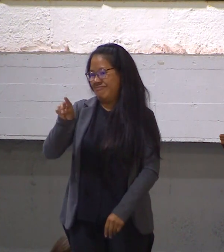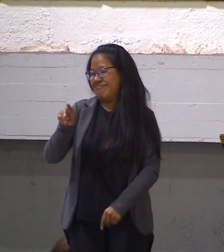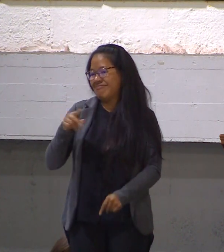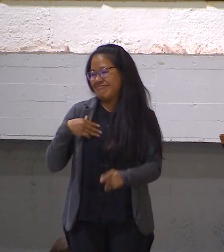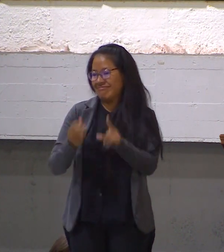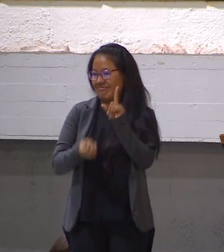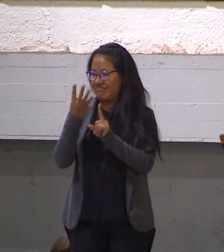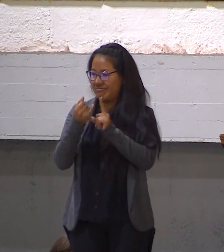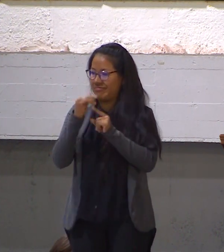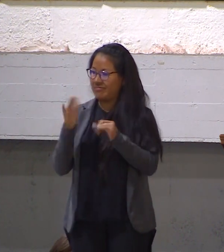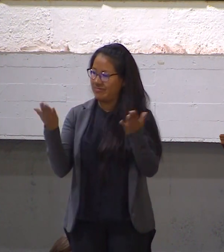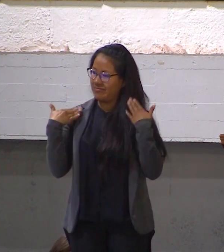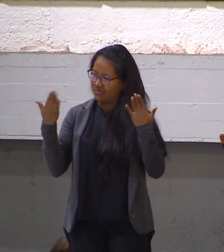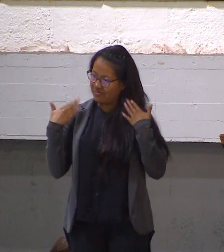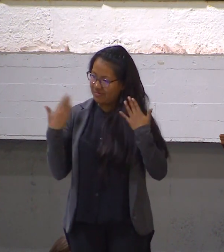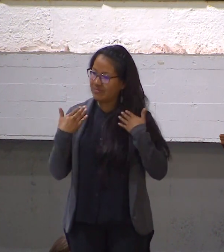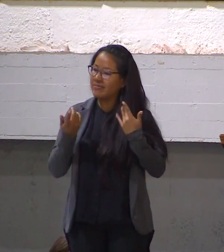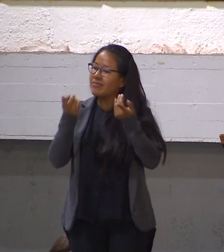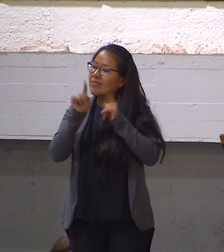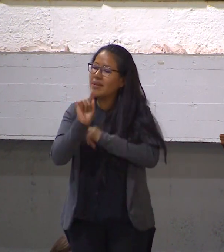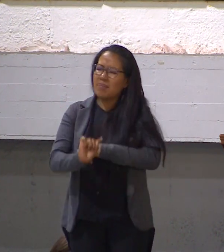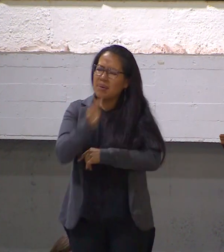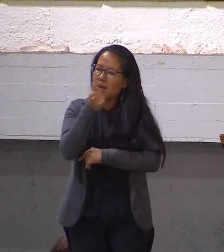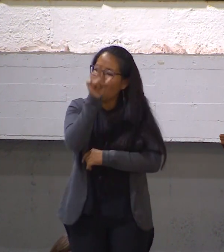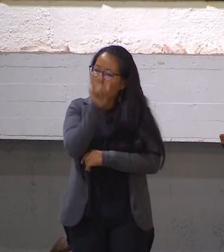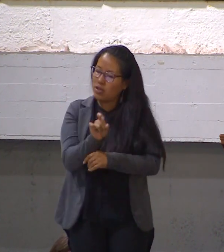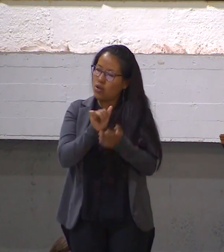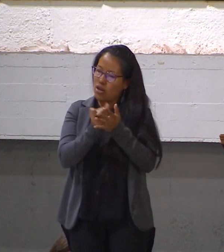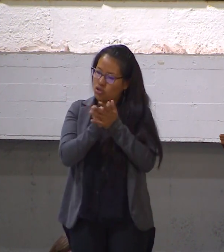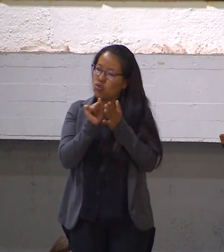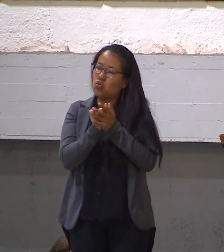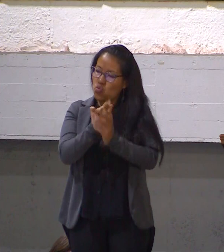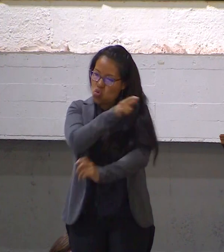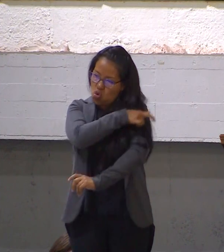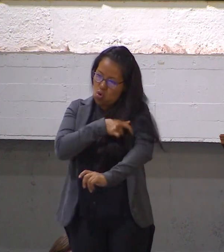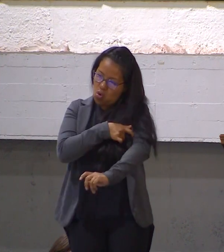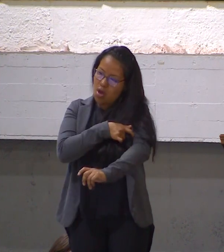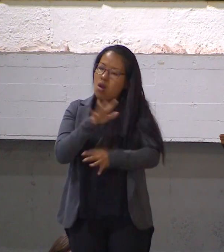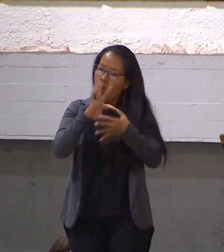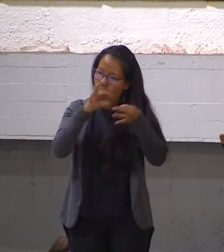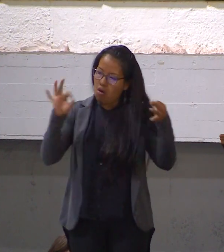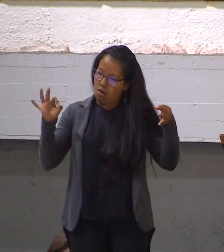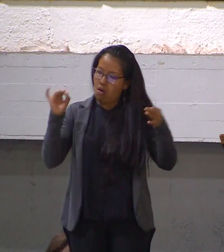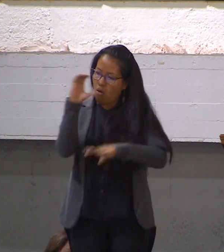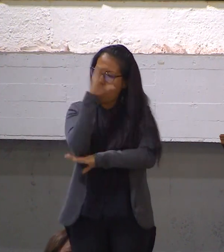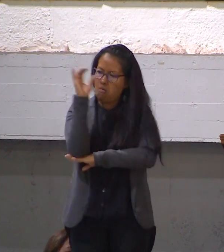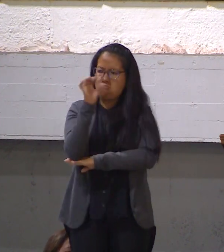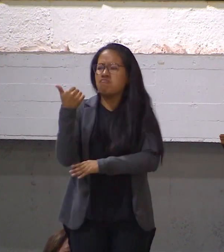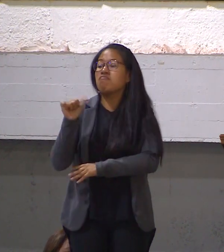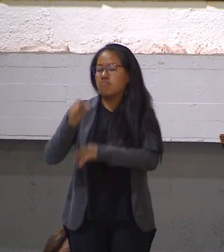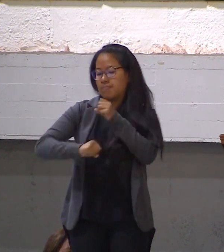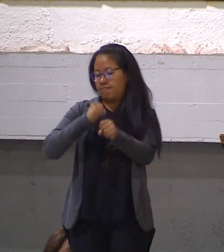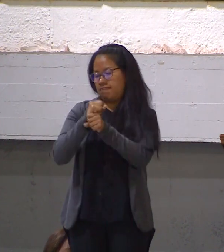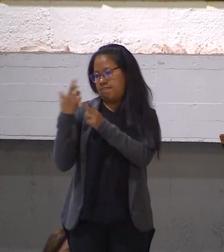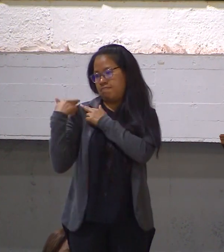licenciado que está a la cabeza del comité olímpico colombiano desde hace ya 10 años algunos